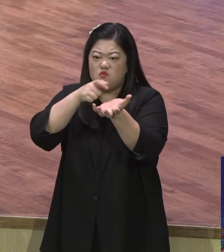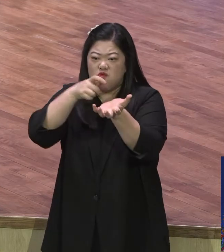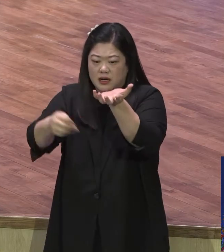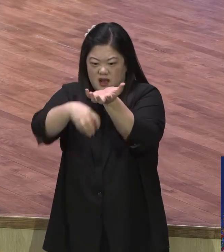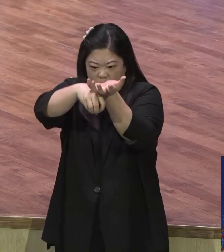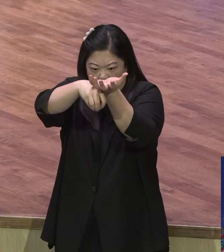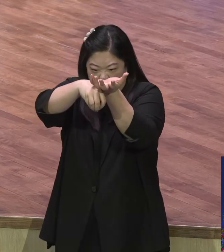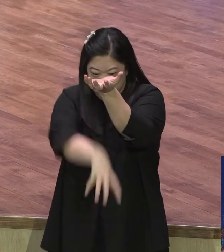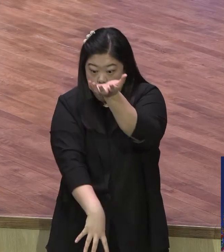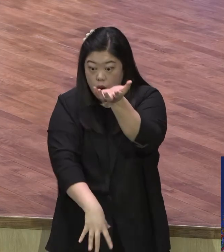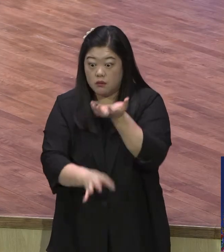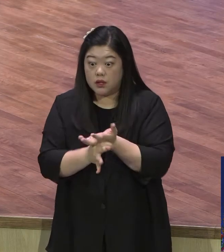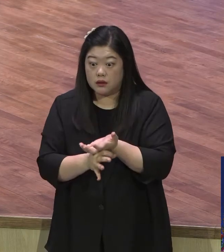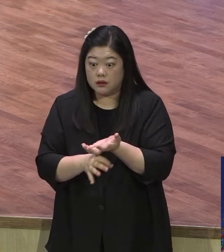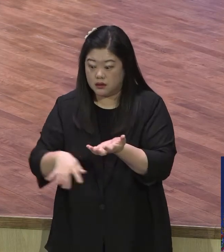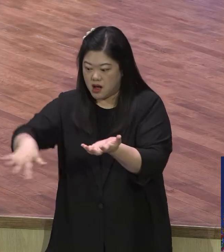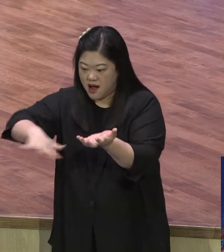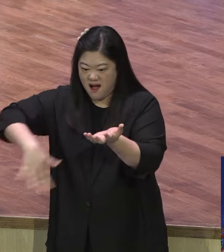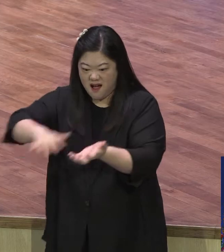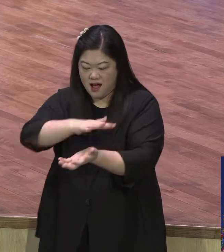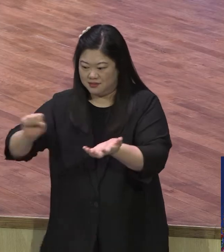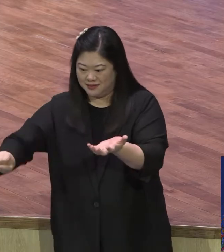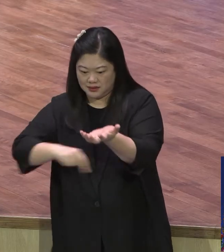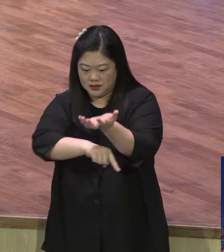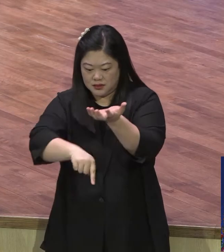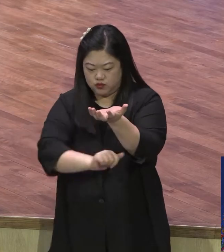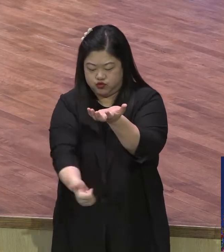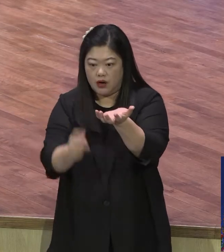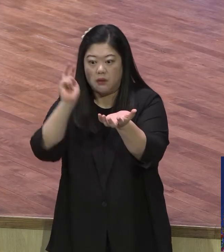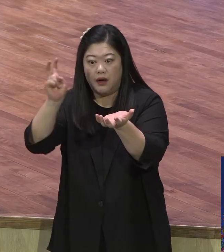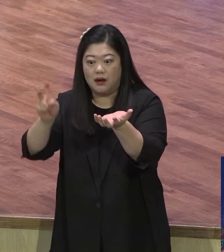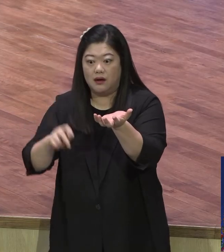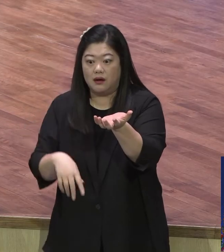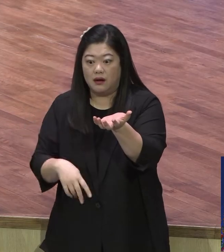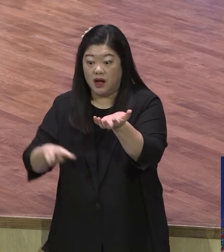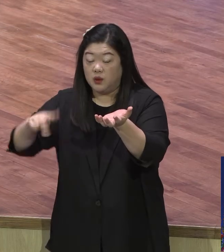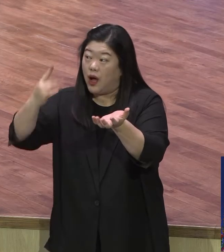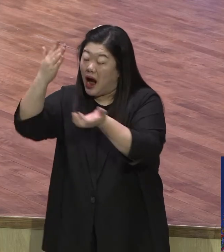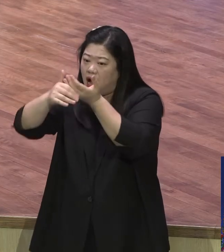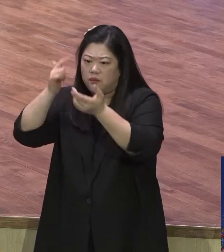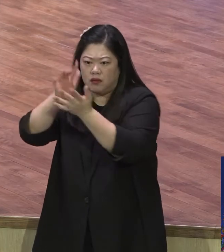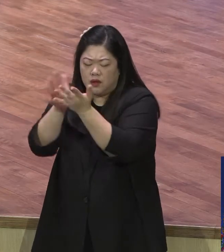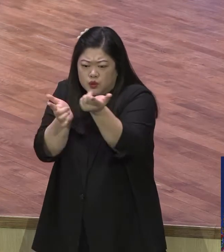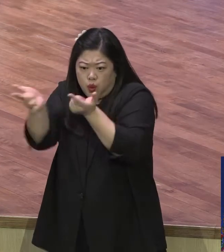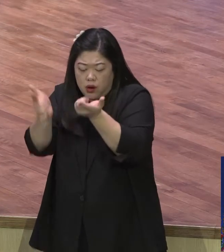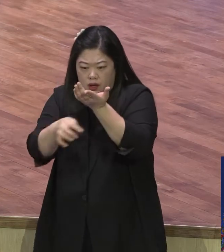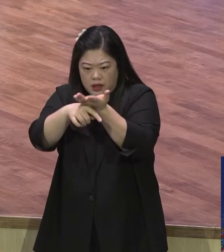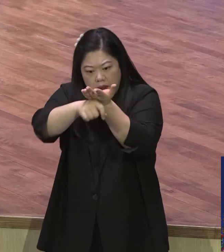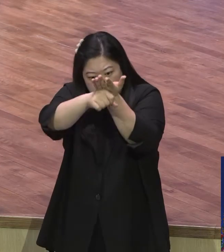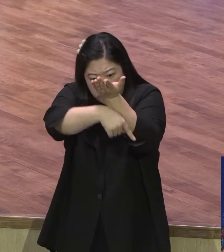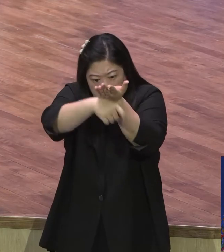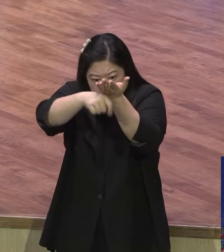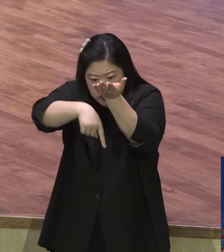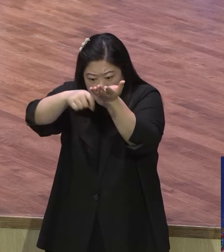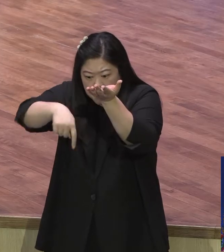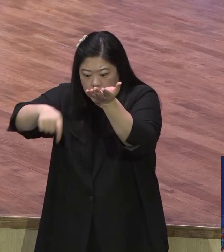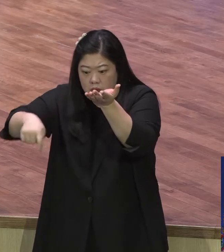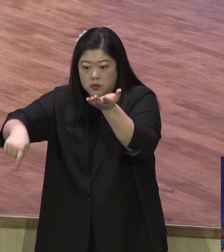여러분 비를 보면서 먹는다 나는 비를 되게 좋아하거든요 비 오는 날 엄청 좋아합니다 비 오면 빌만 쳐다보고 앉아